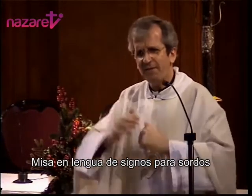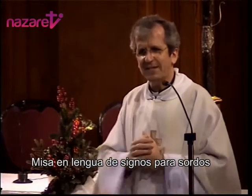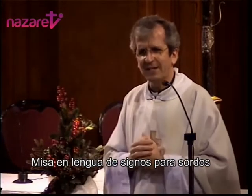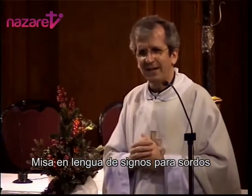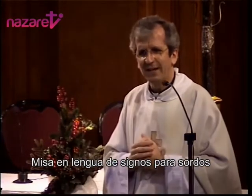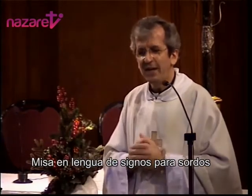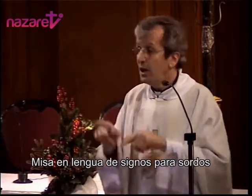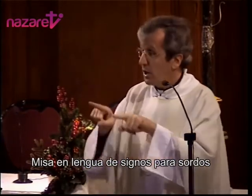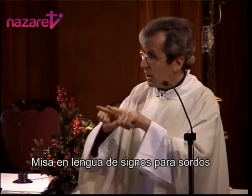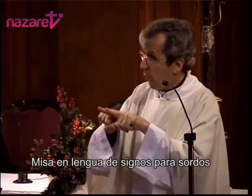fiesta, igual.